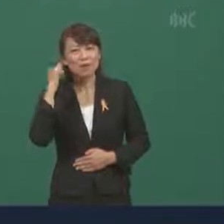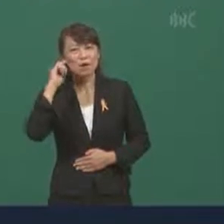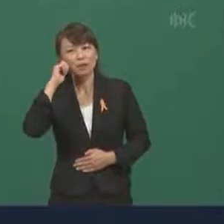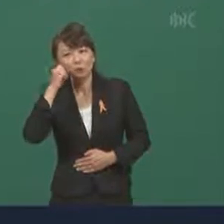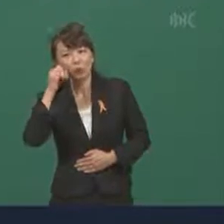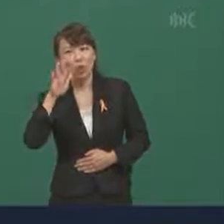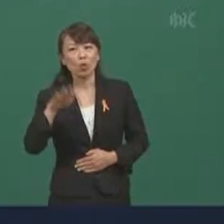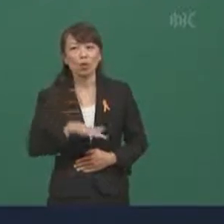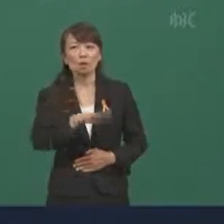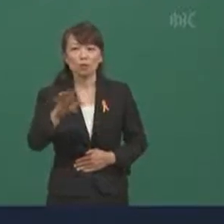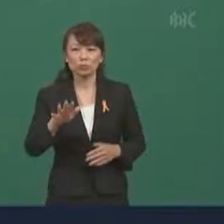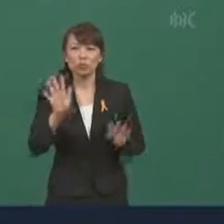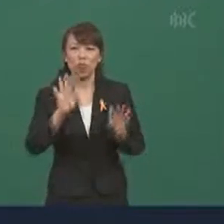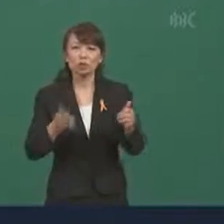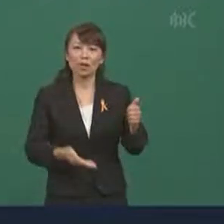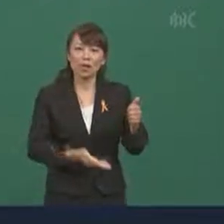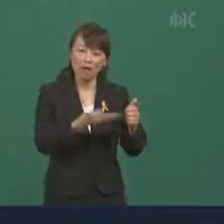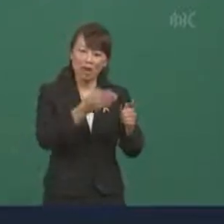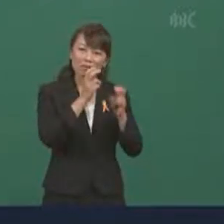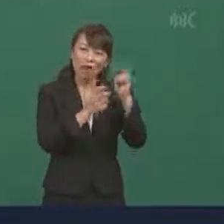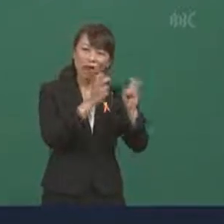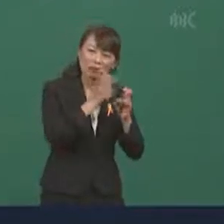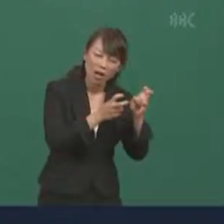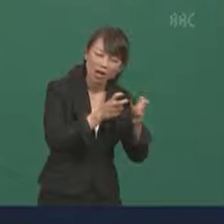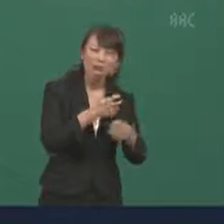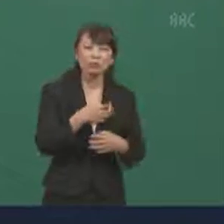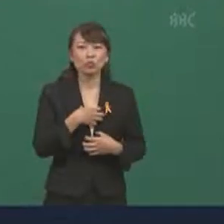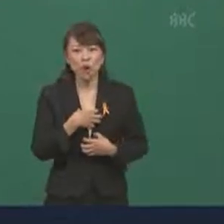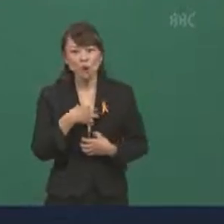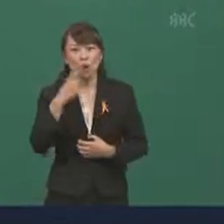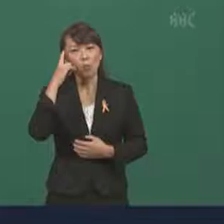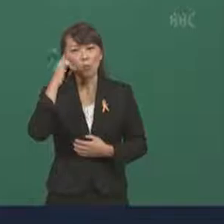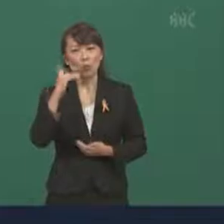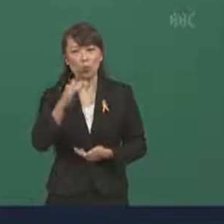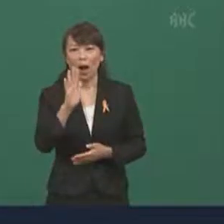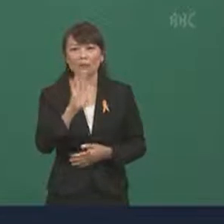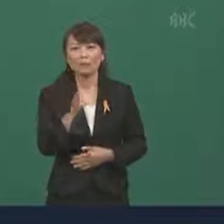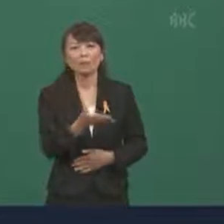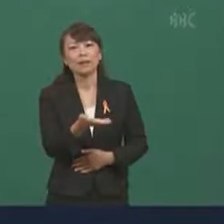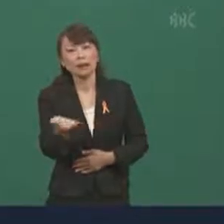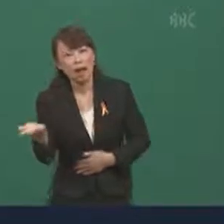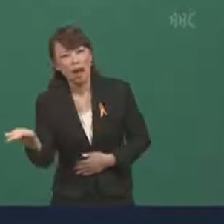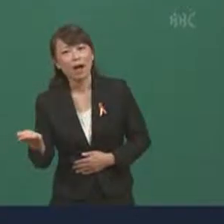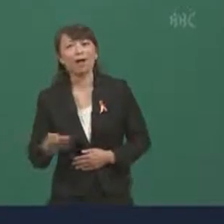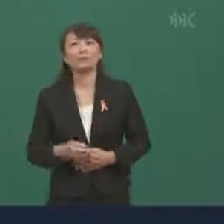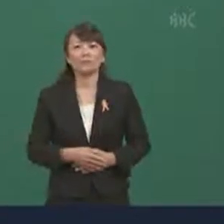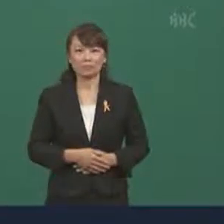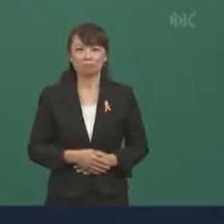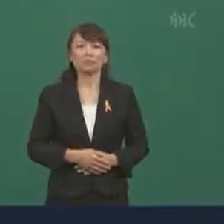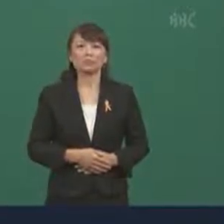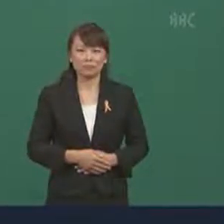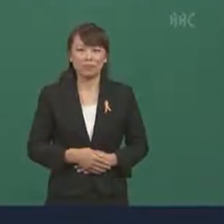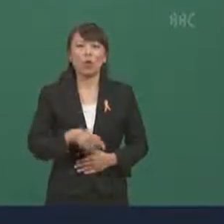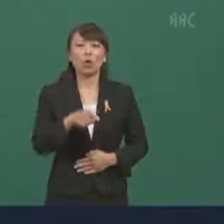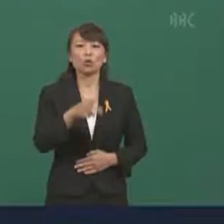聞こえないまたは聞こえにくいお子さんの子育てで悩んだり不安に思うことはありませんか？